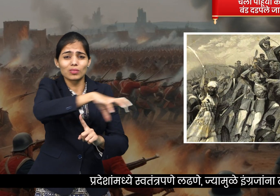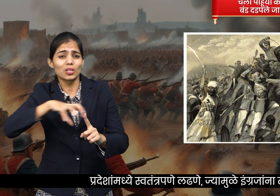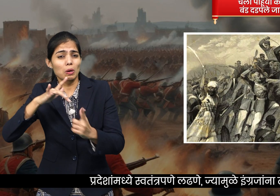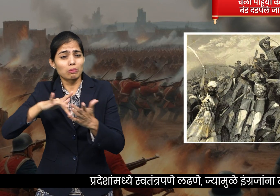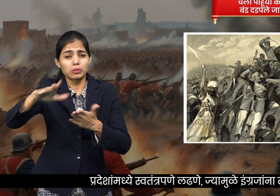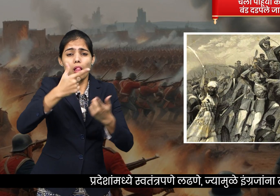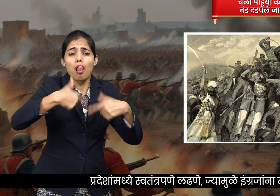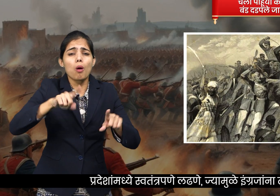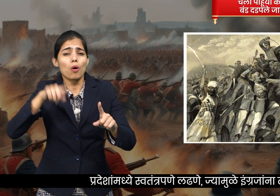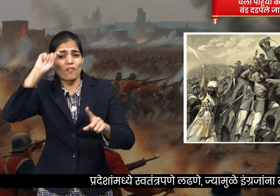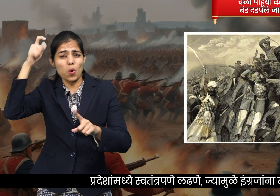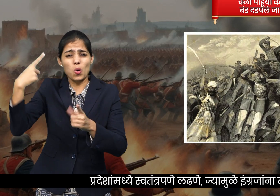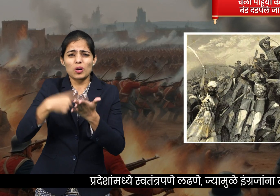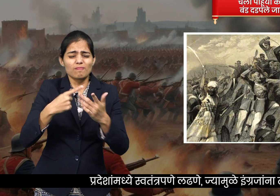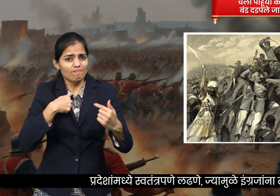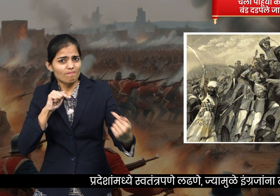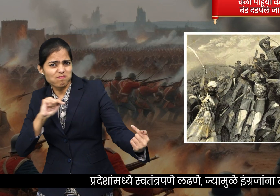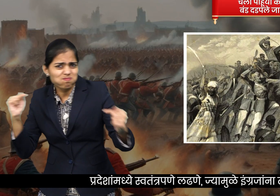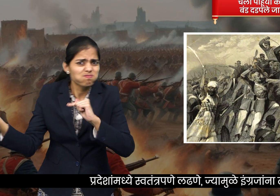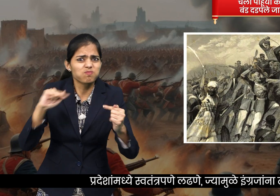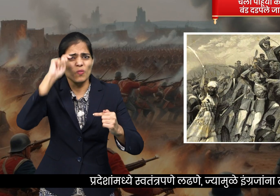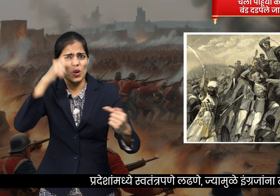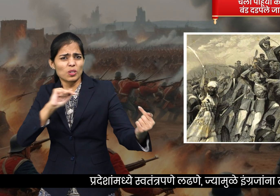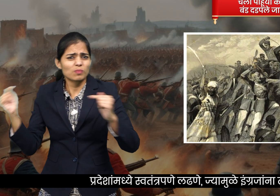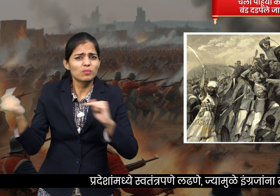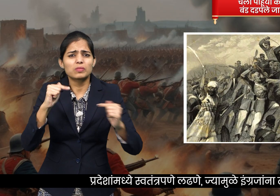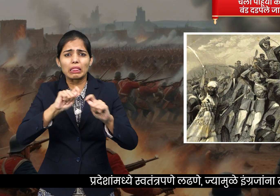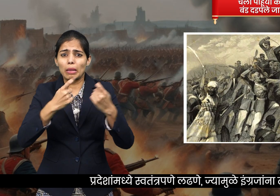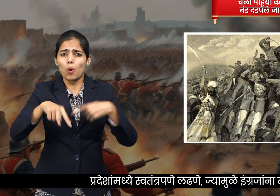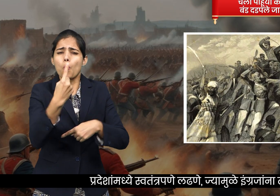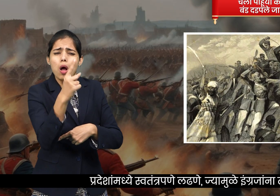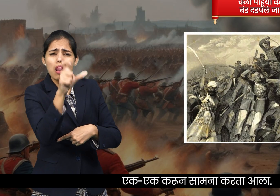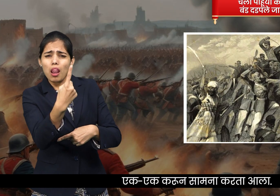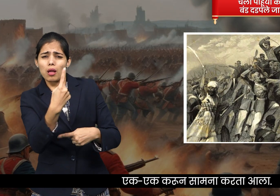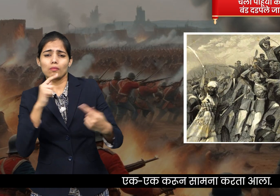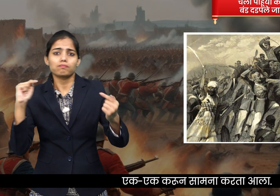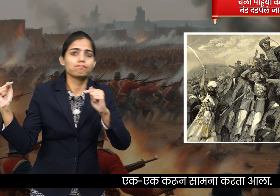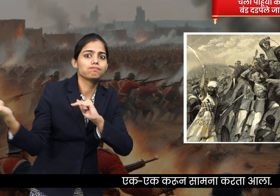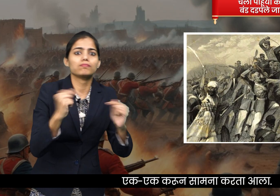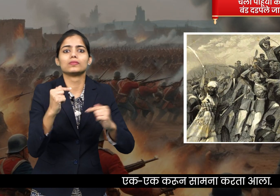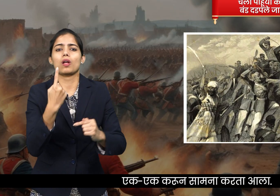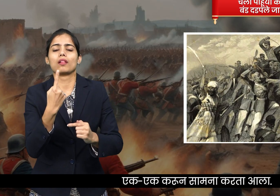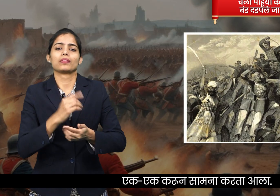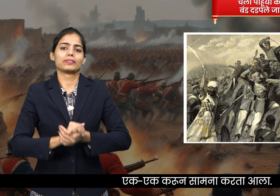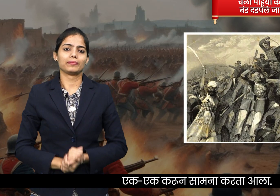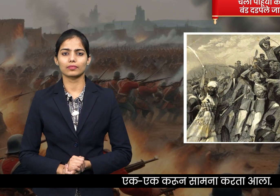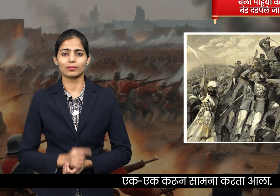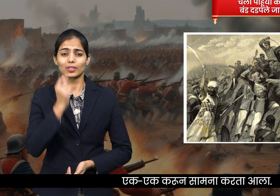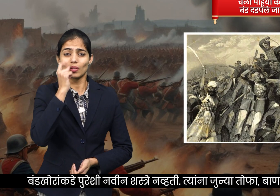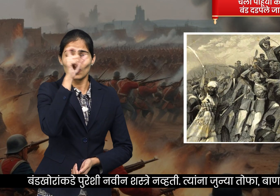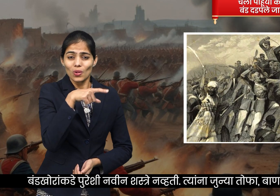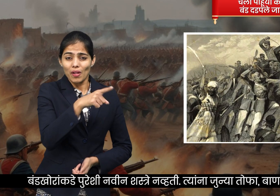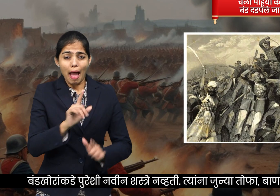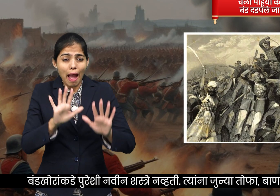आणि प्रदेशांमध्ये स्वतंत्रपणे लढणे, ज्यामुळे इंग्रजांनी त्यांचा एक करून सामना करता